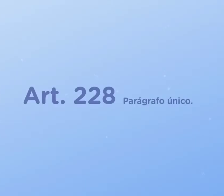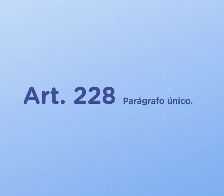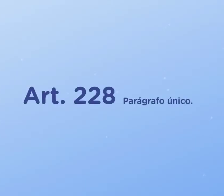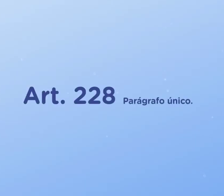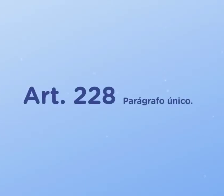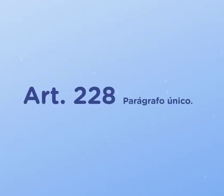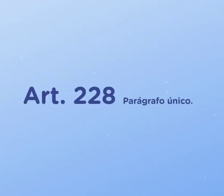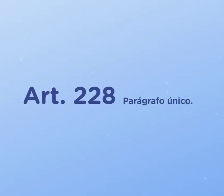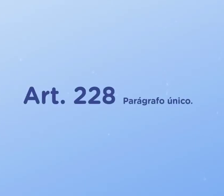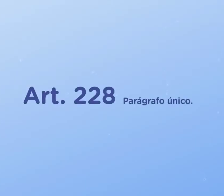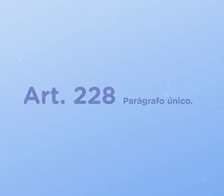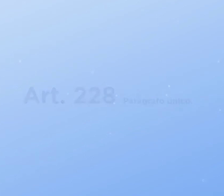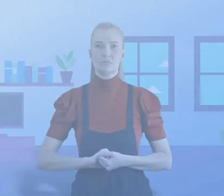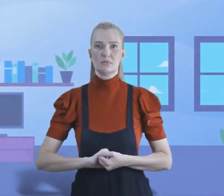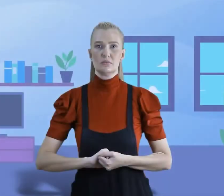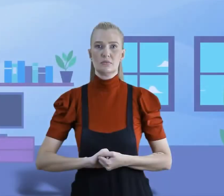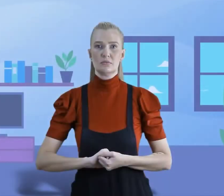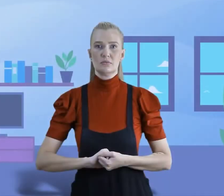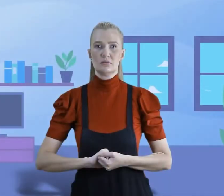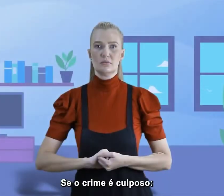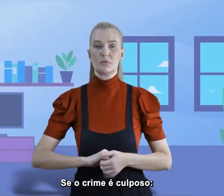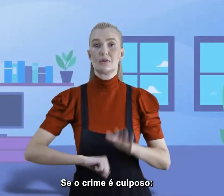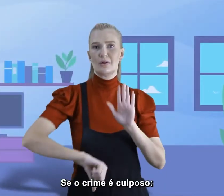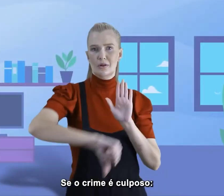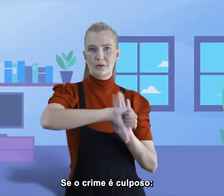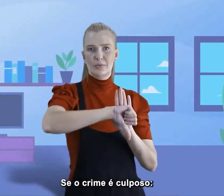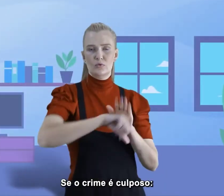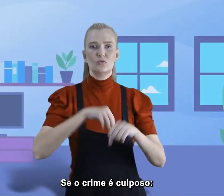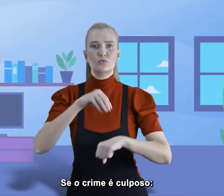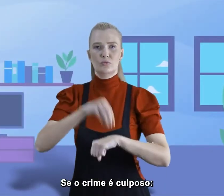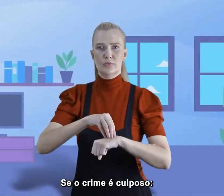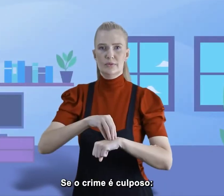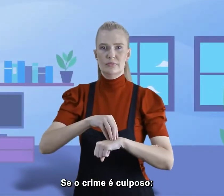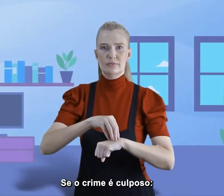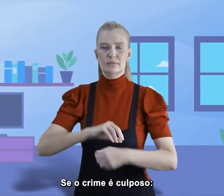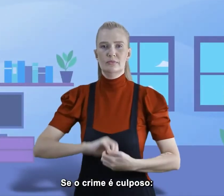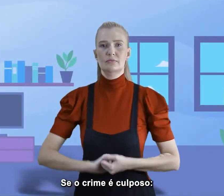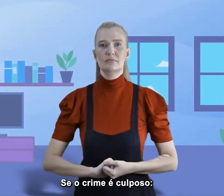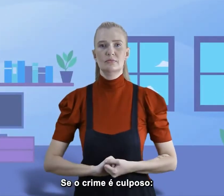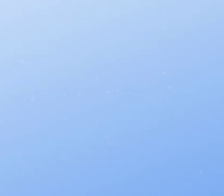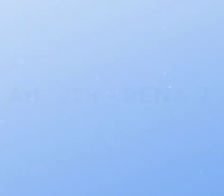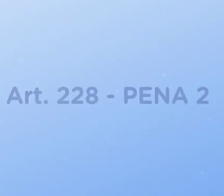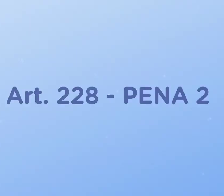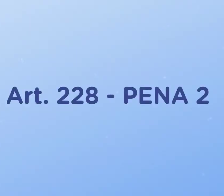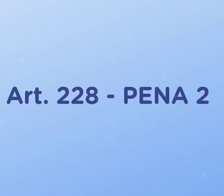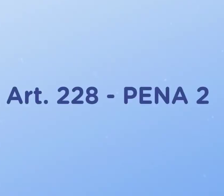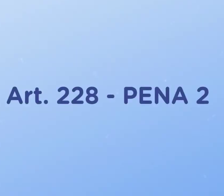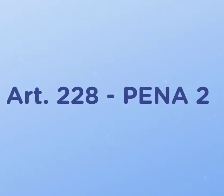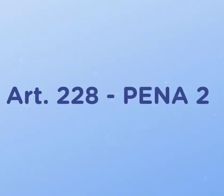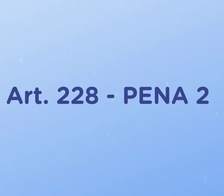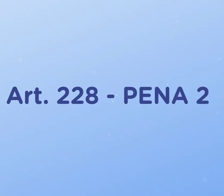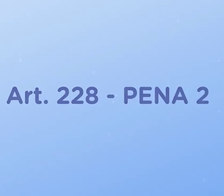Artigo 228, parágrafo único. Se o crime é culposo: pena: